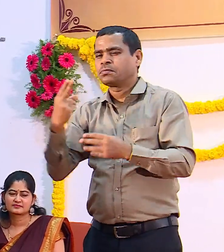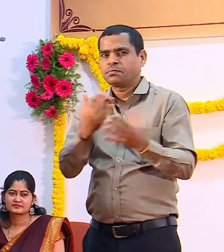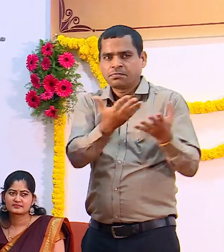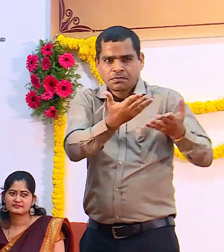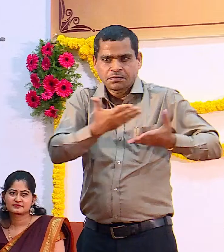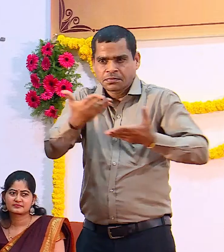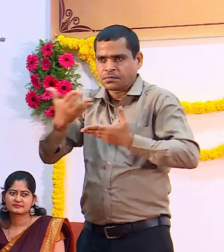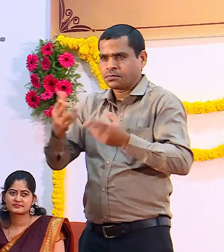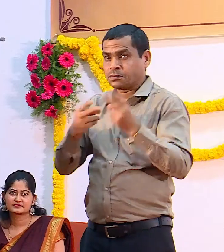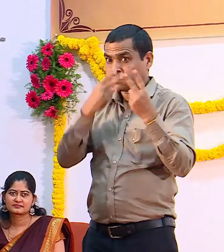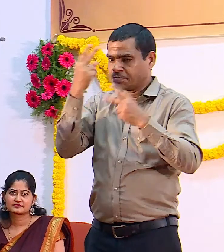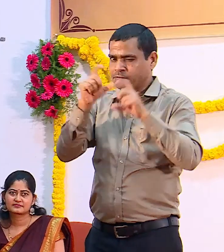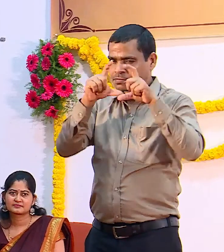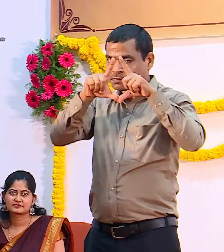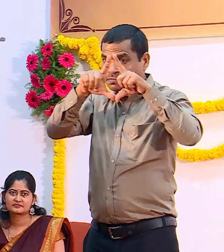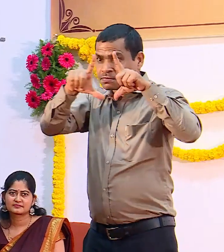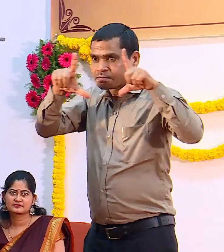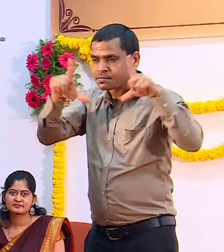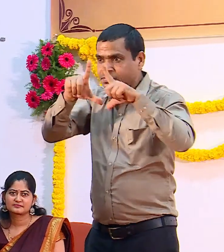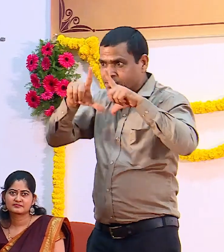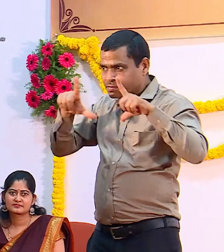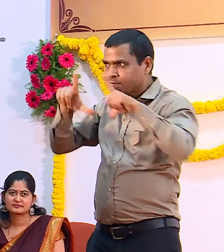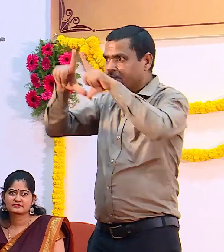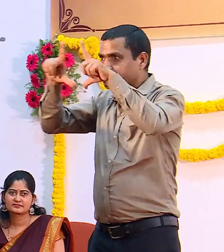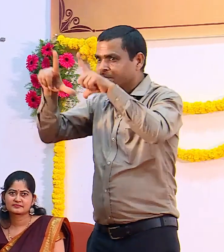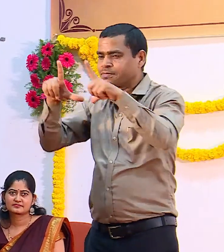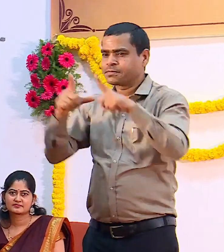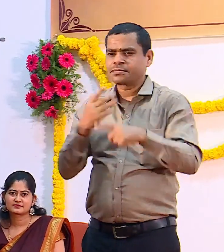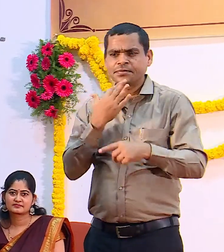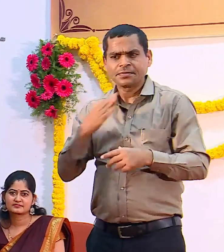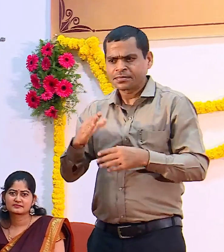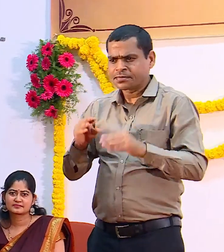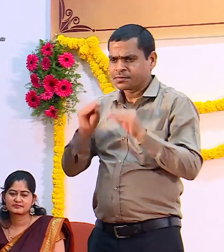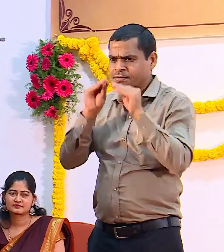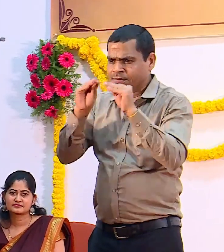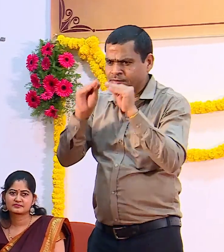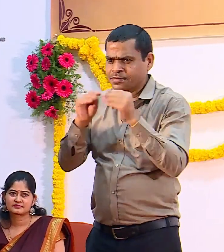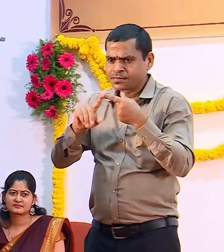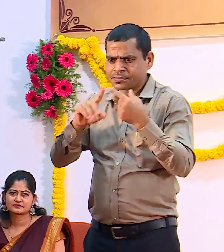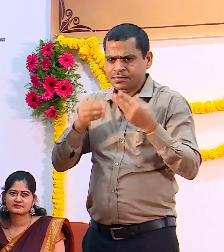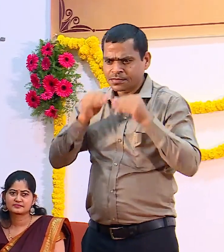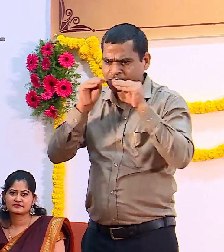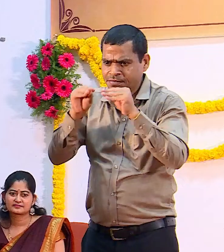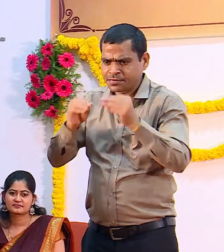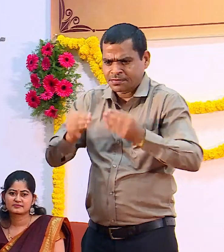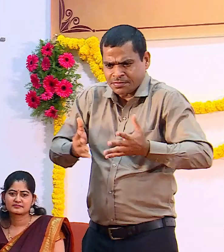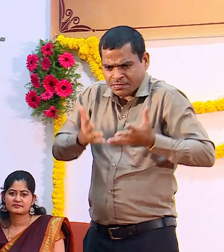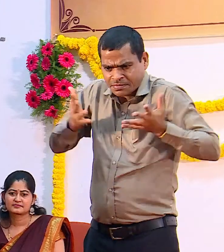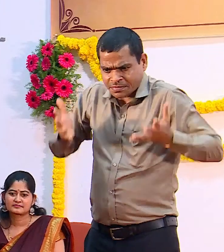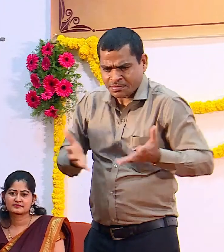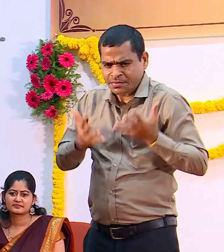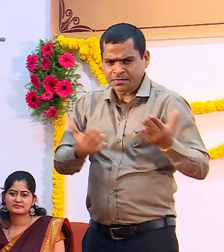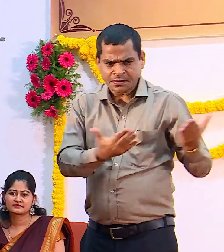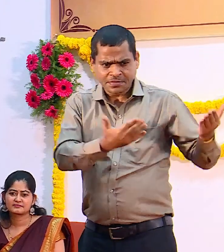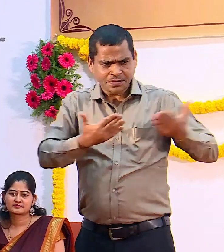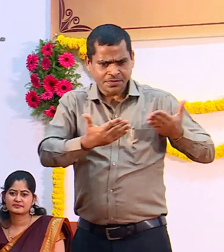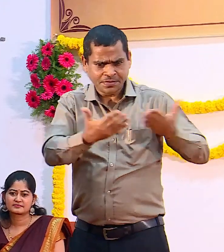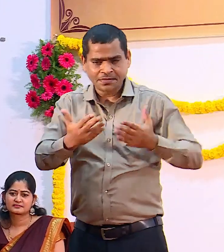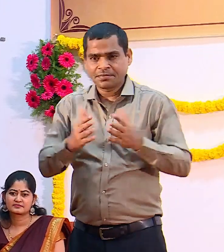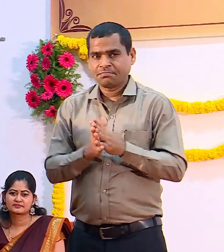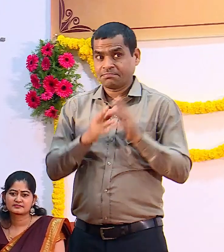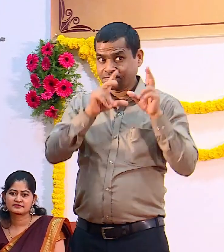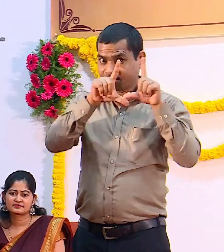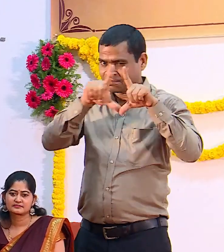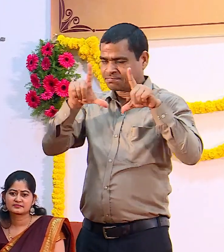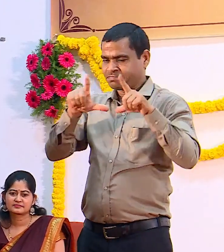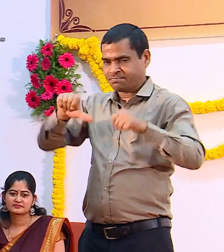है जिस तरह से वो दिखता है कि किसी बच्चे को कैसे एजुकेशन मिल सकती है या किस तरह से उसको वहाँ आने में अच्छा लगता है तो वही देखने में इतना